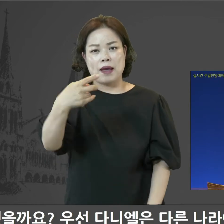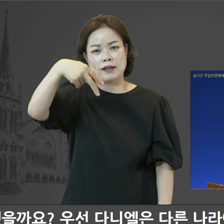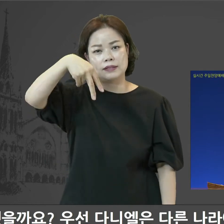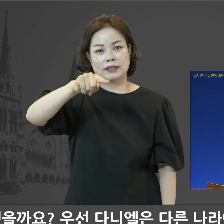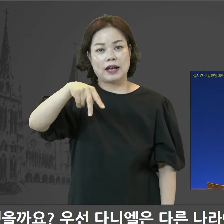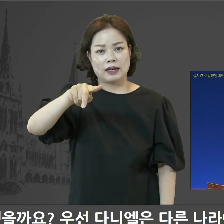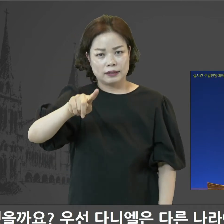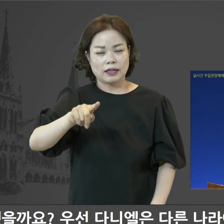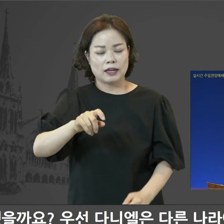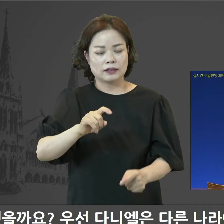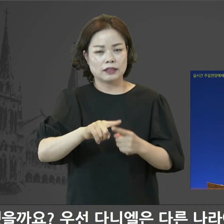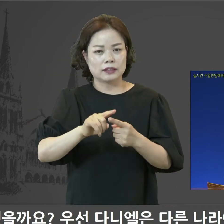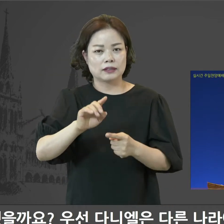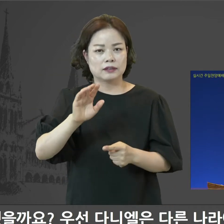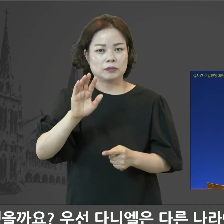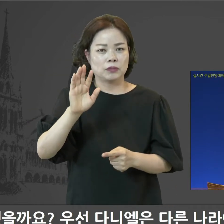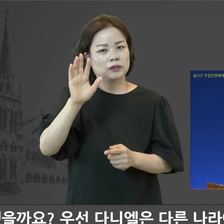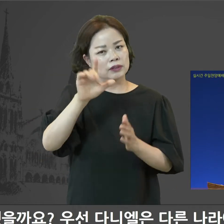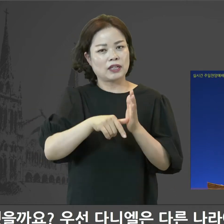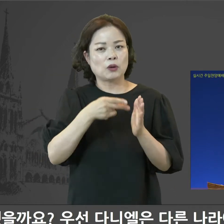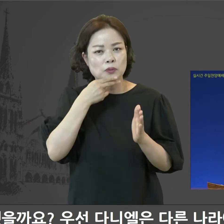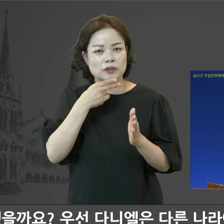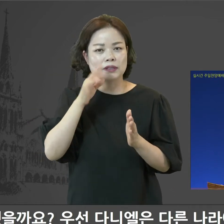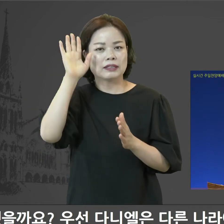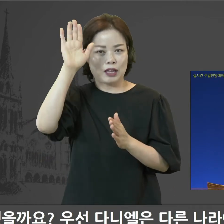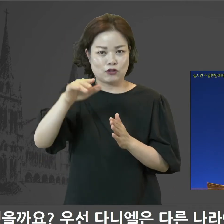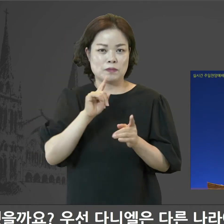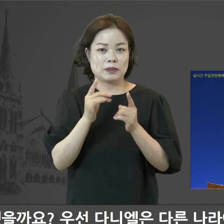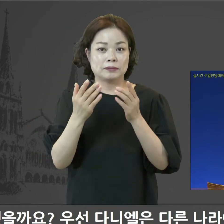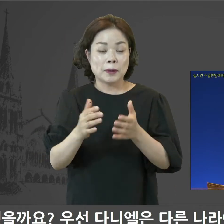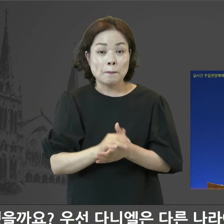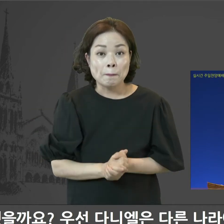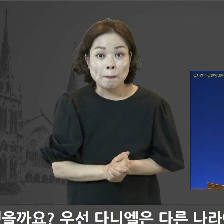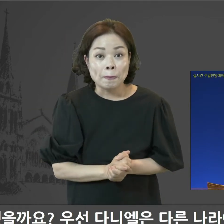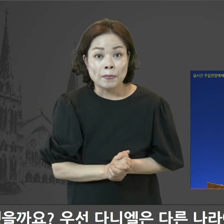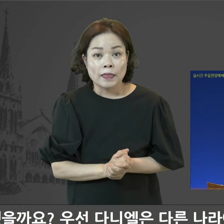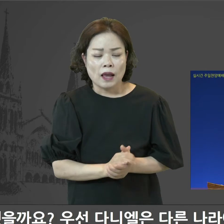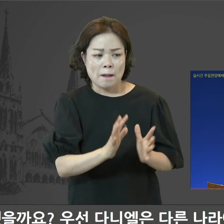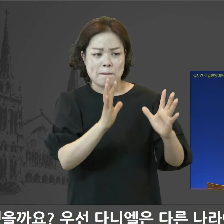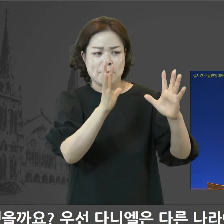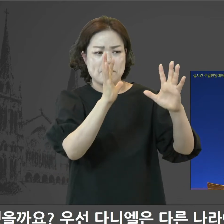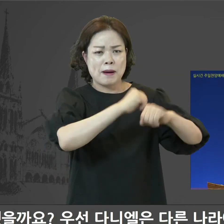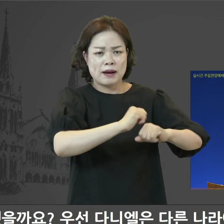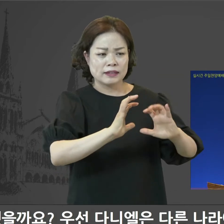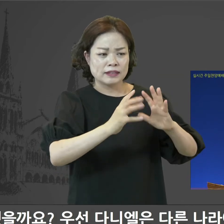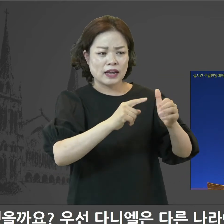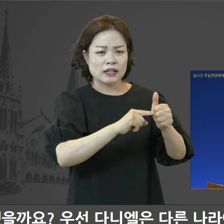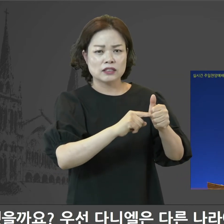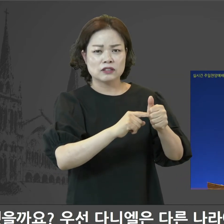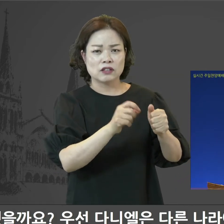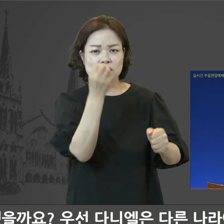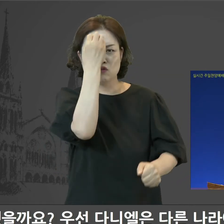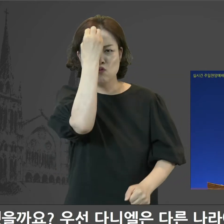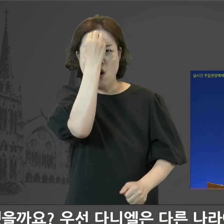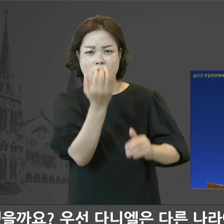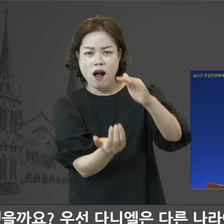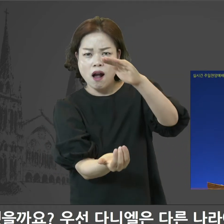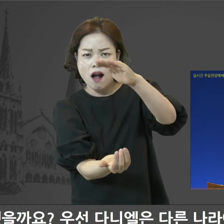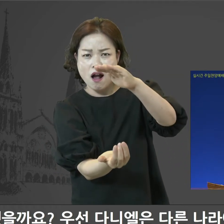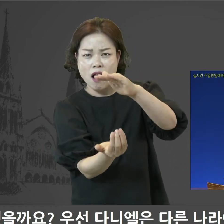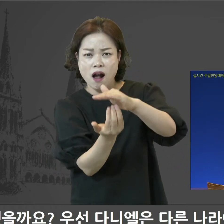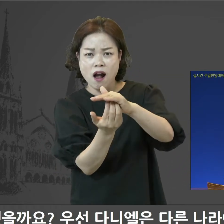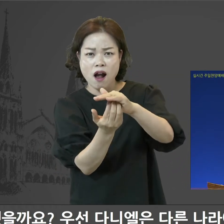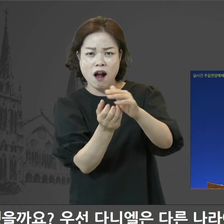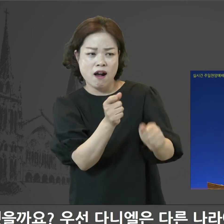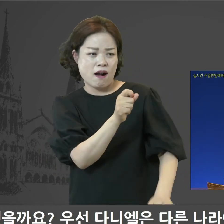부분은 시간 관계상 넘어가도록 하겠습니다. 자, 다니엘은 망한 나라에서도 넘버 3, 지금도 어떻습니까?